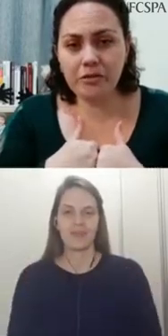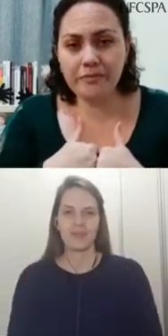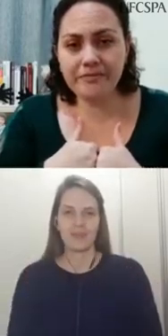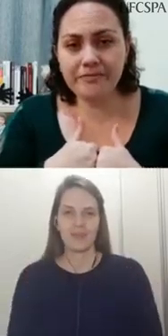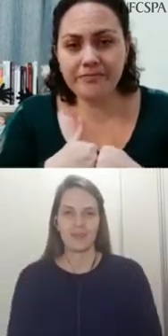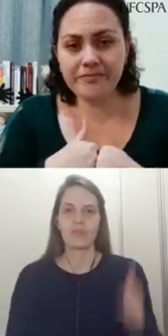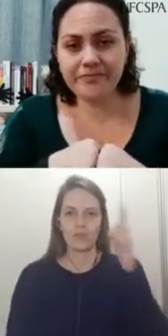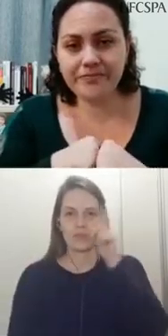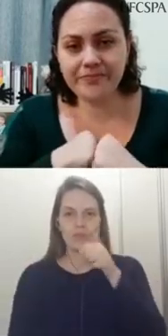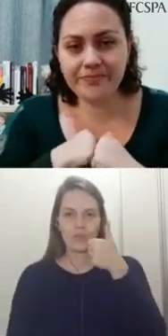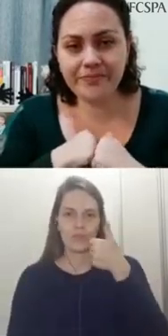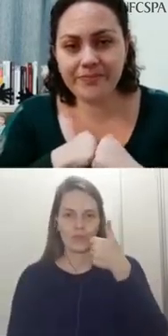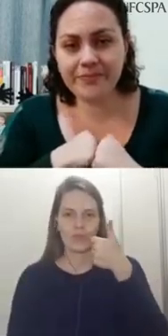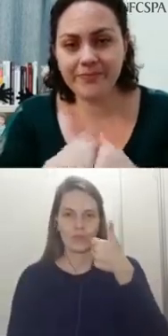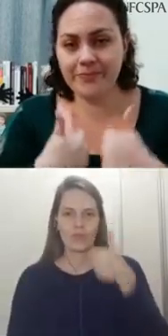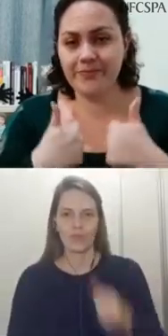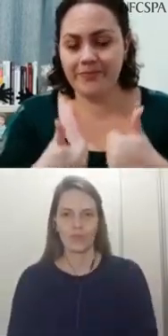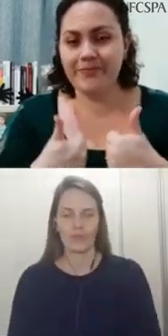retorno?